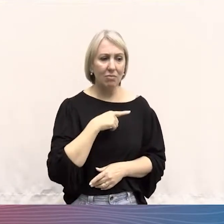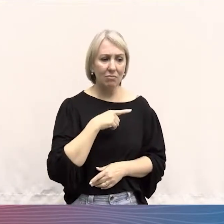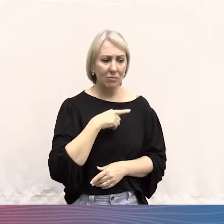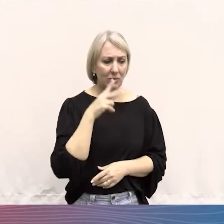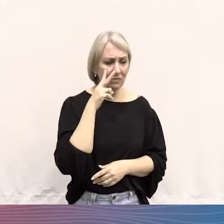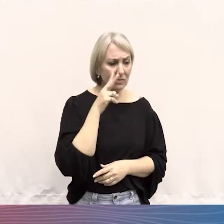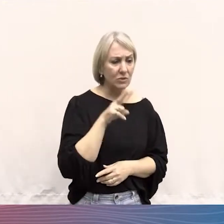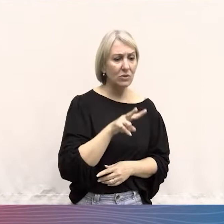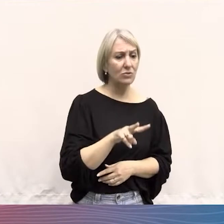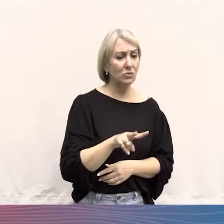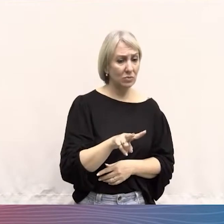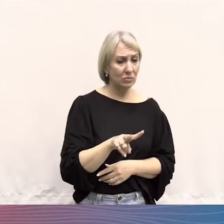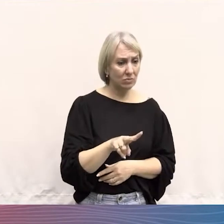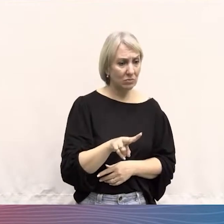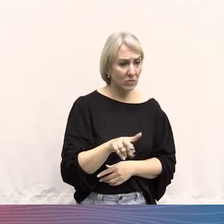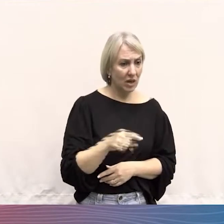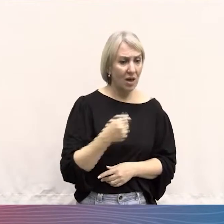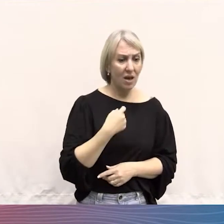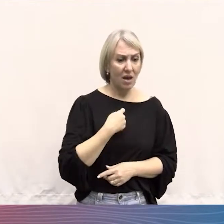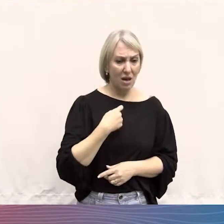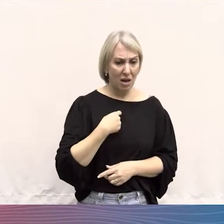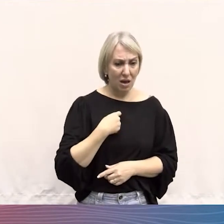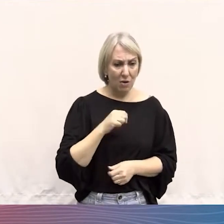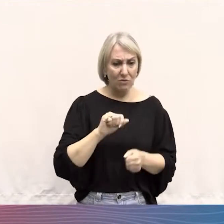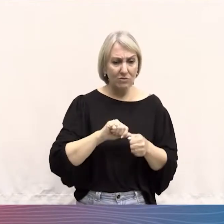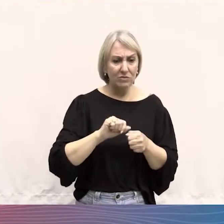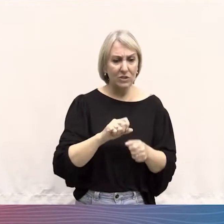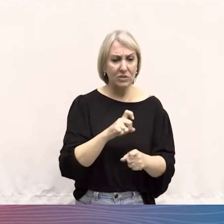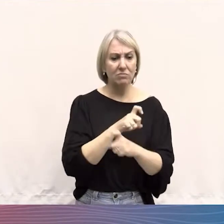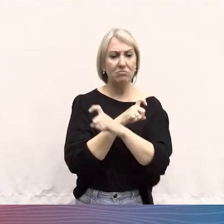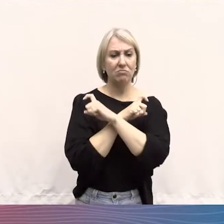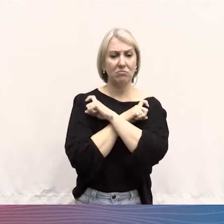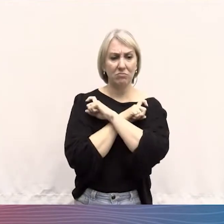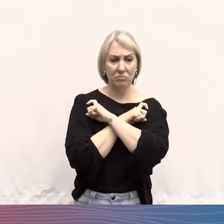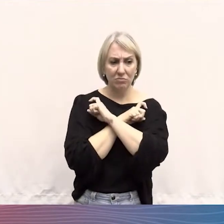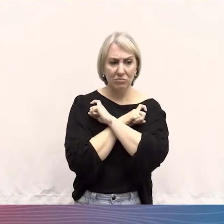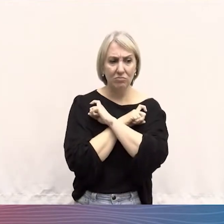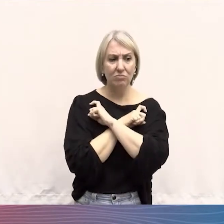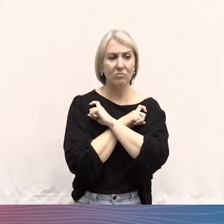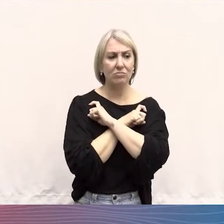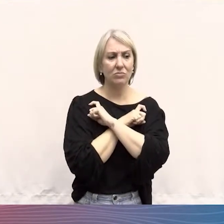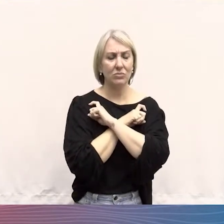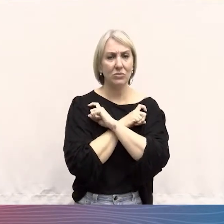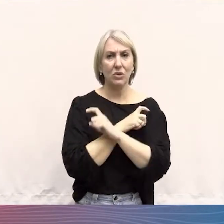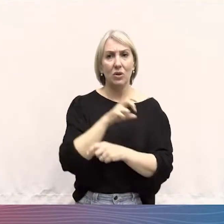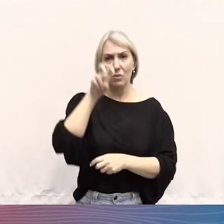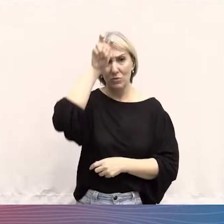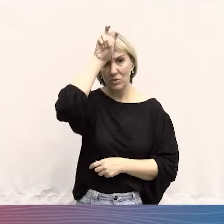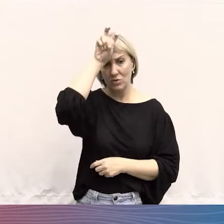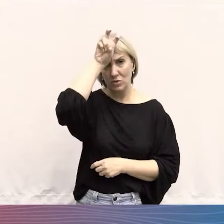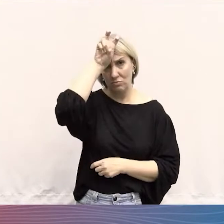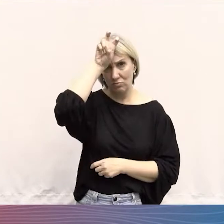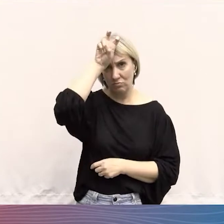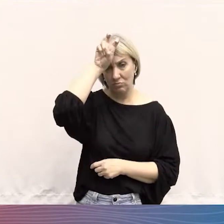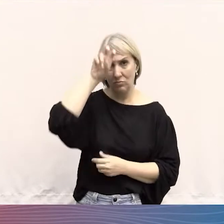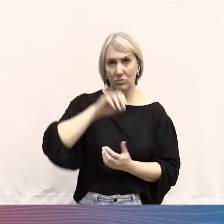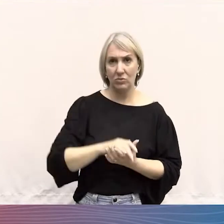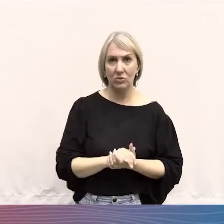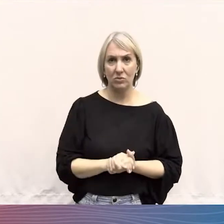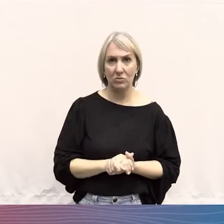aos egípcios, grandes façanhas Deus fez contra os egípcios, como